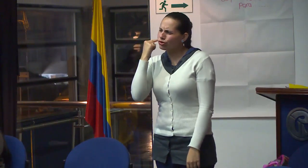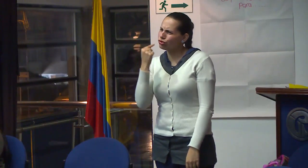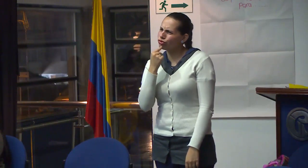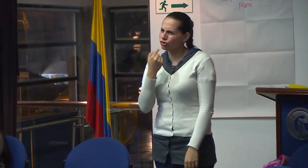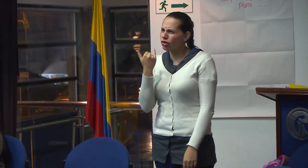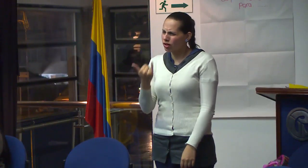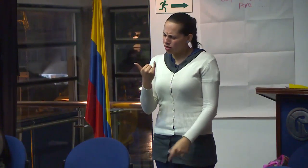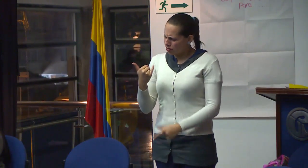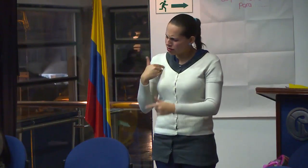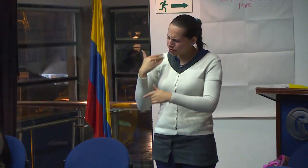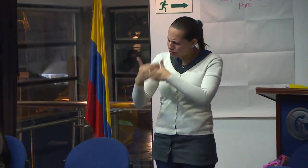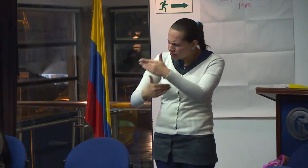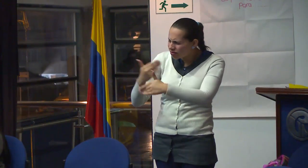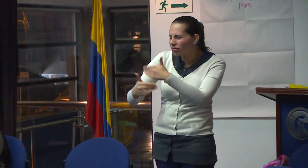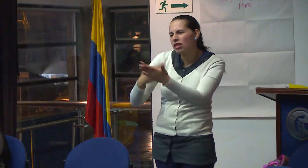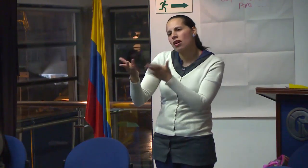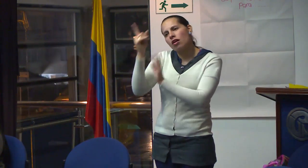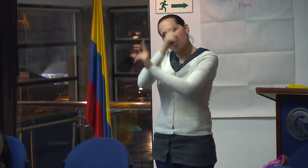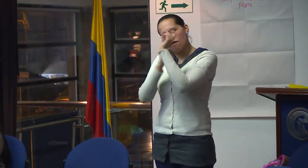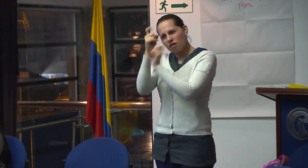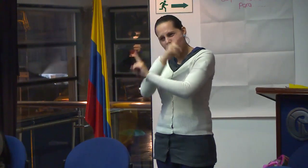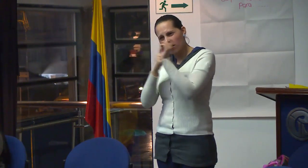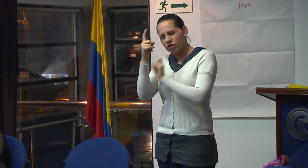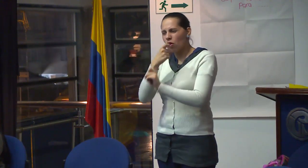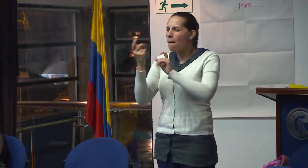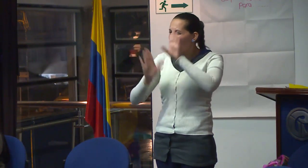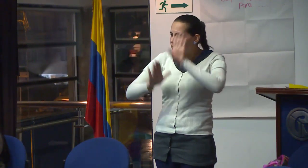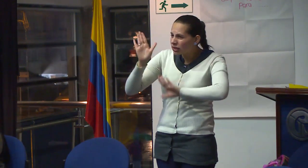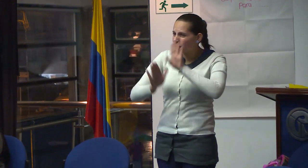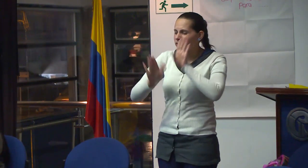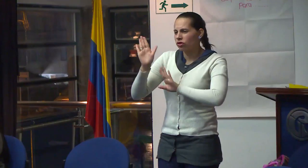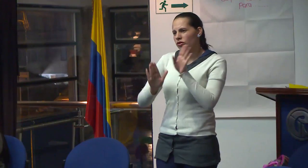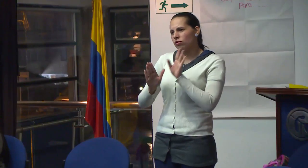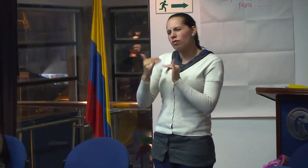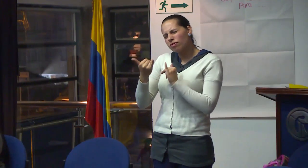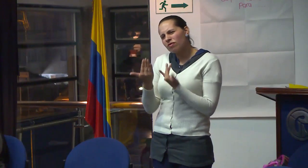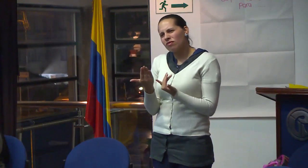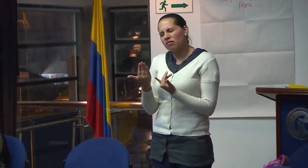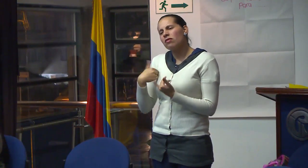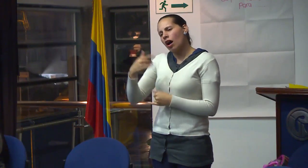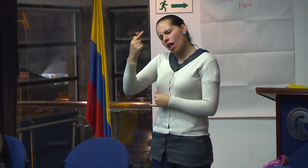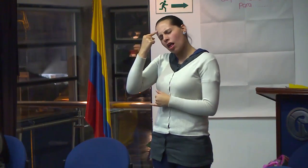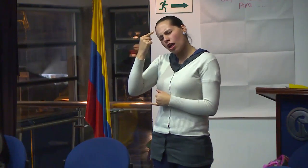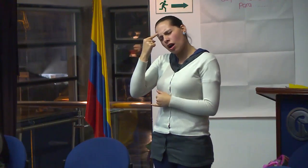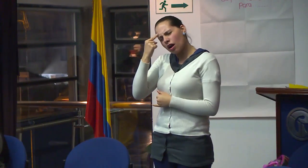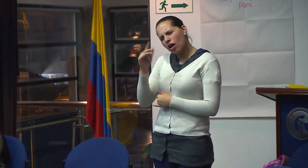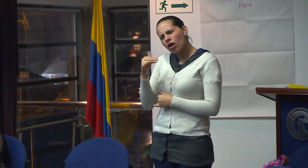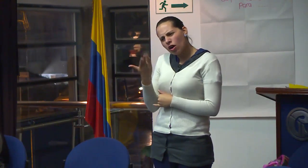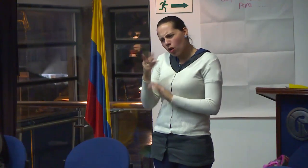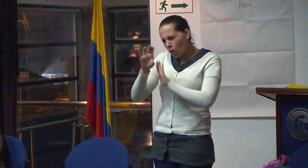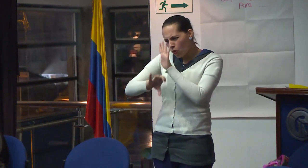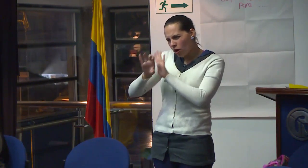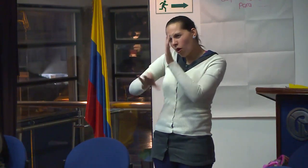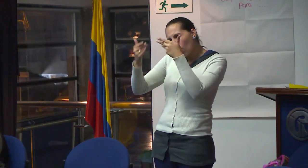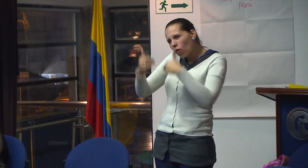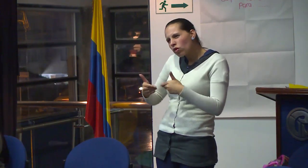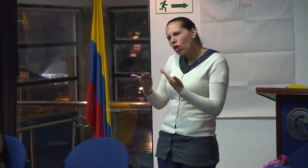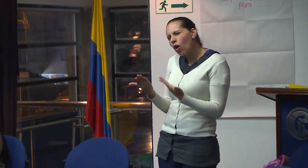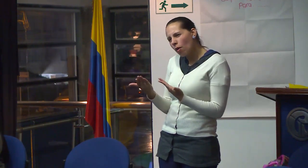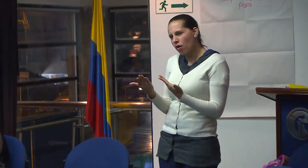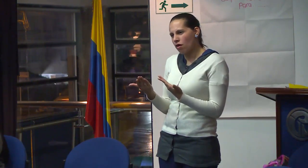procesos de reflexión y participación y transformación, desde cómo se repiensa ese hecho del currículo oculto.